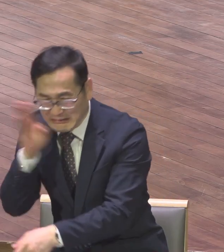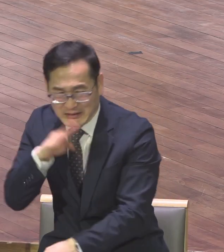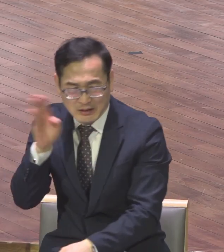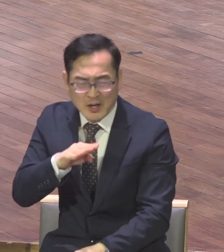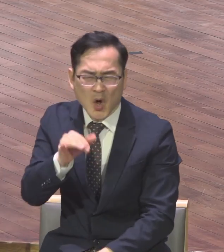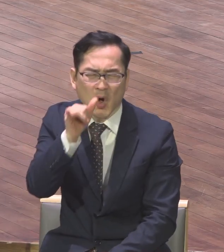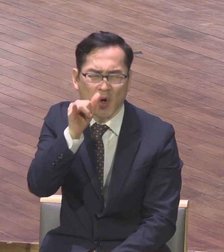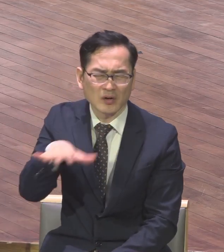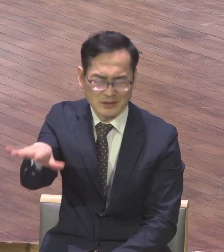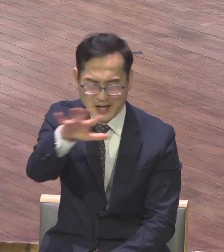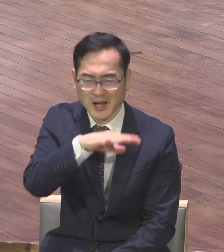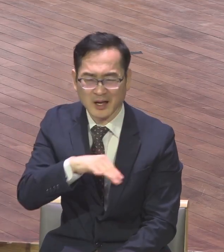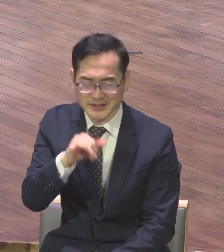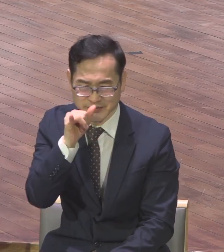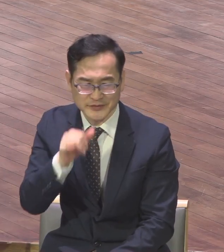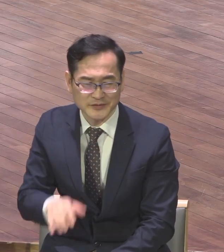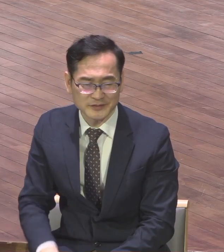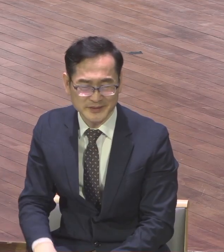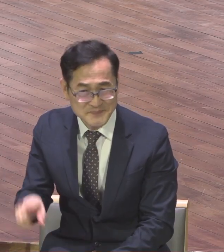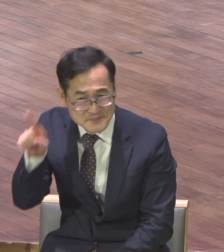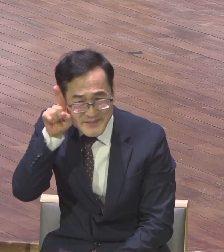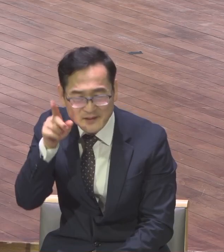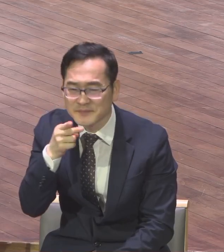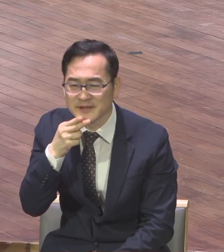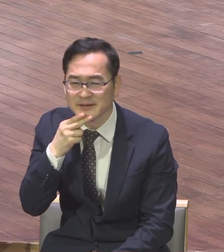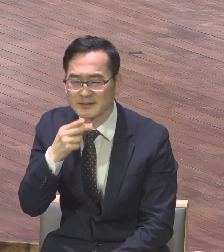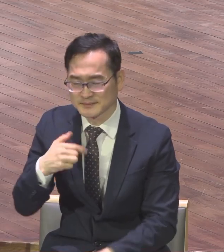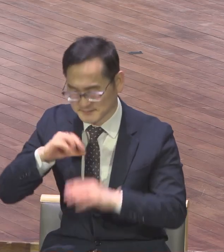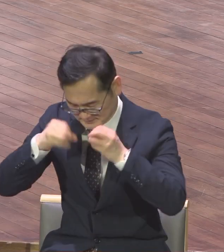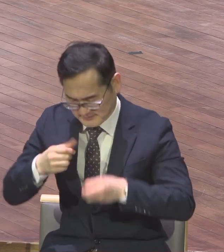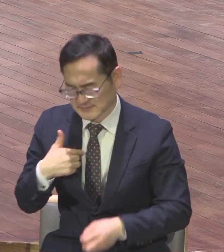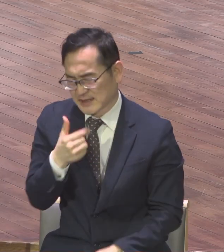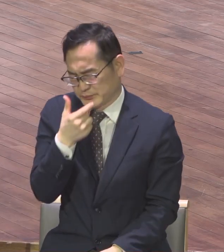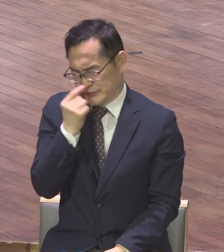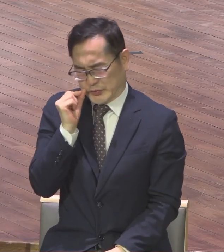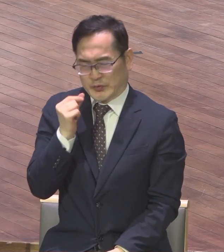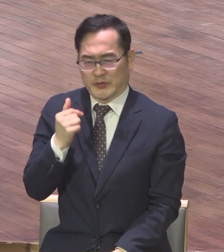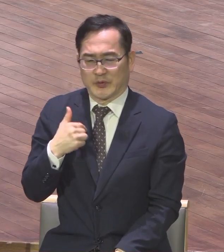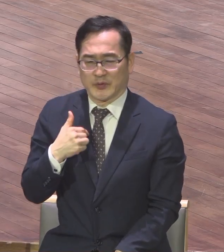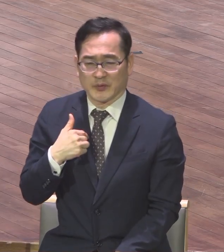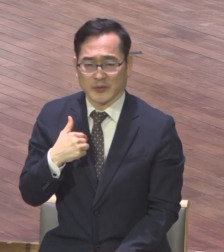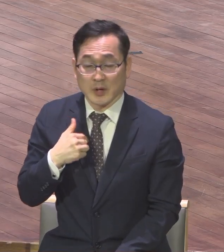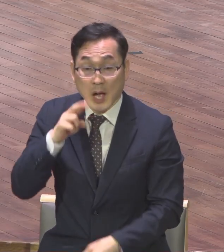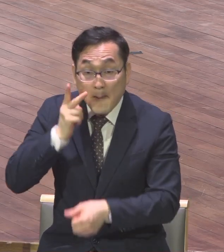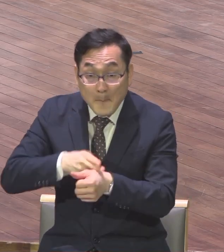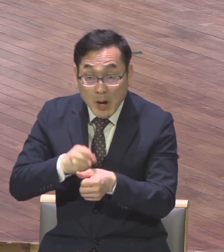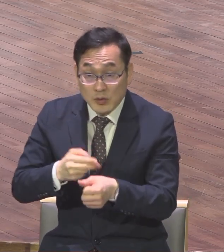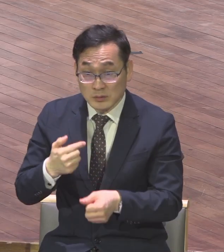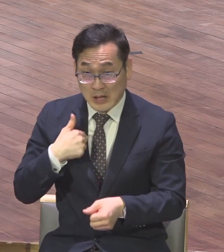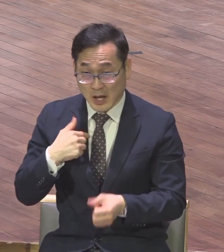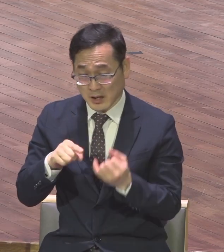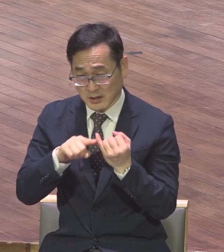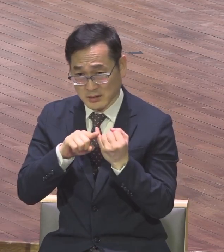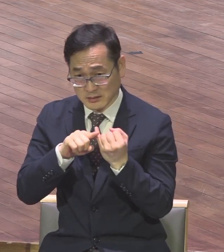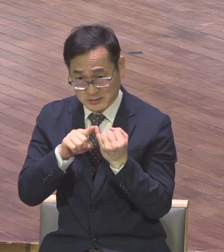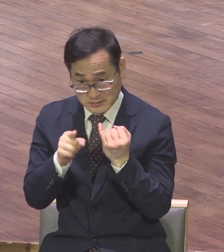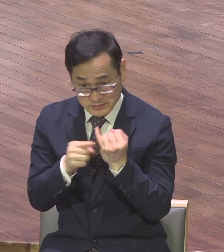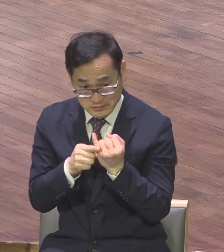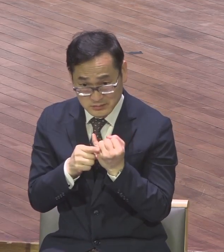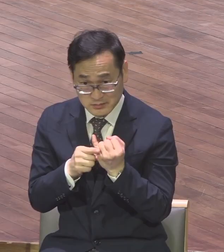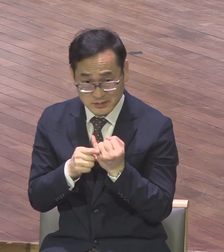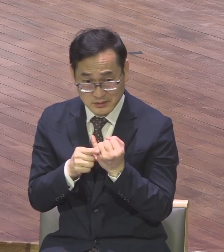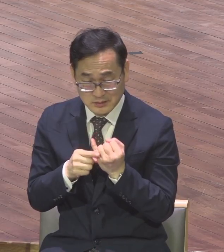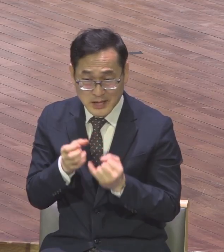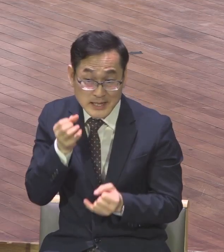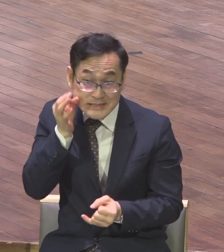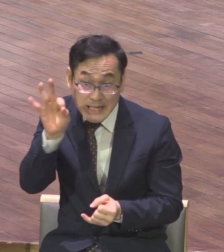마세요. 그 자체가 틀린 겁니다. 저는 부족합니다. 바울이 그래, 만삭되지 못한 자기 표현을 이렇게